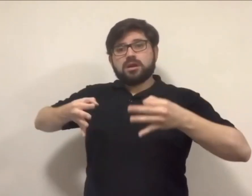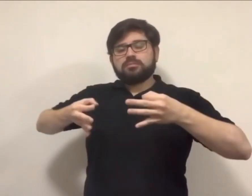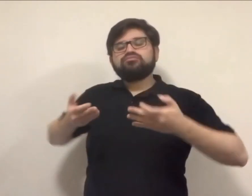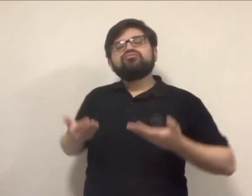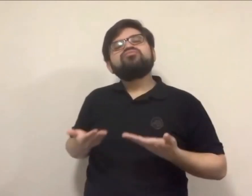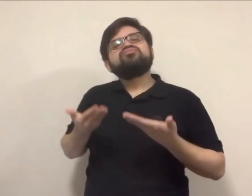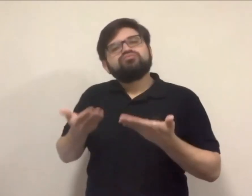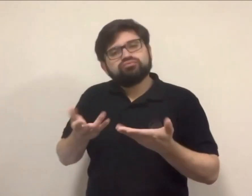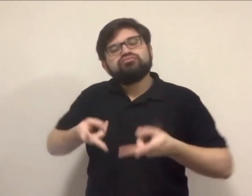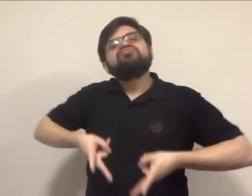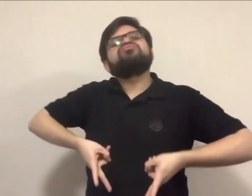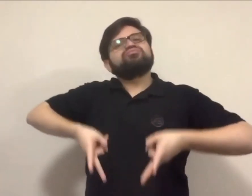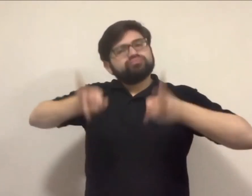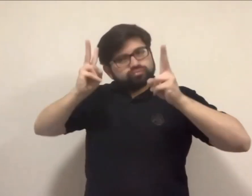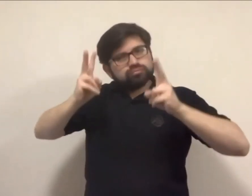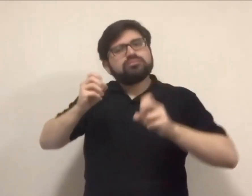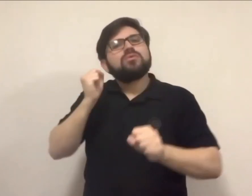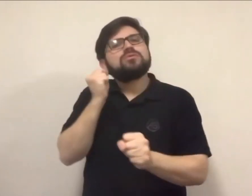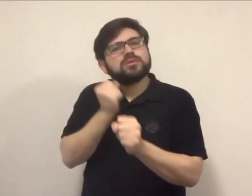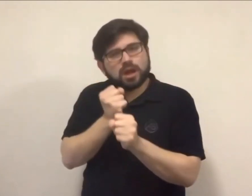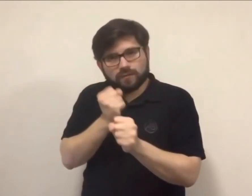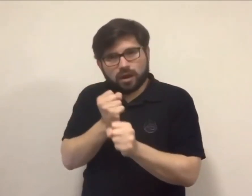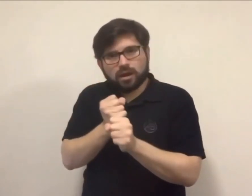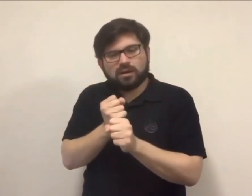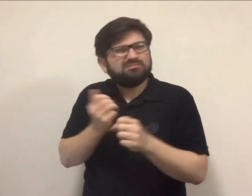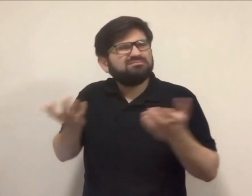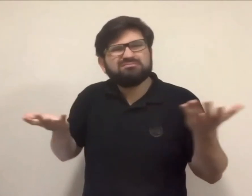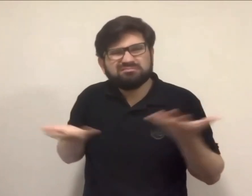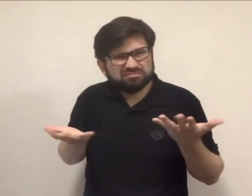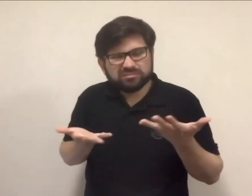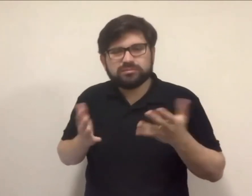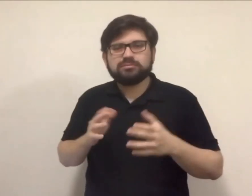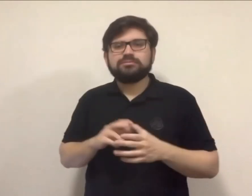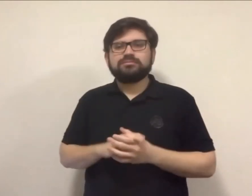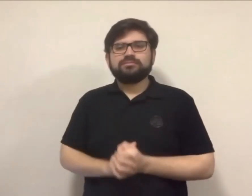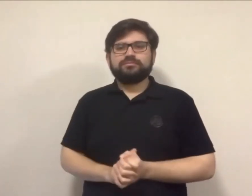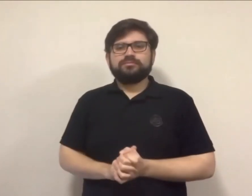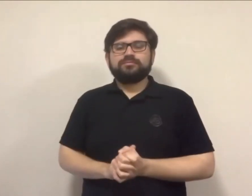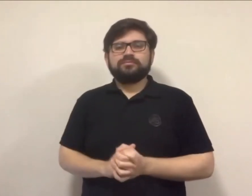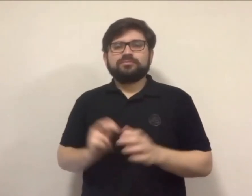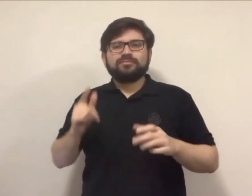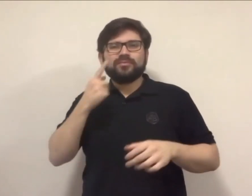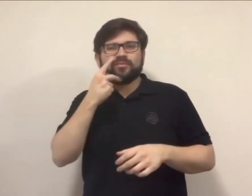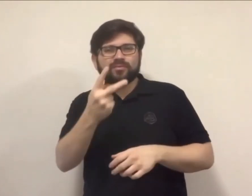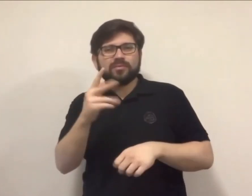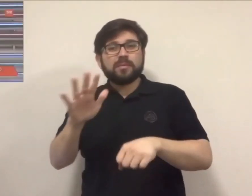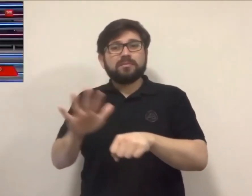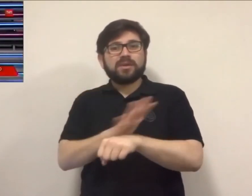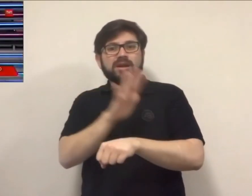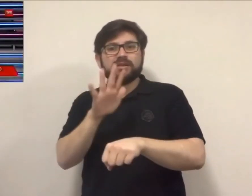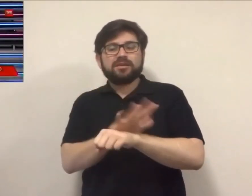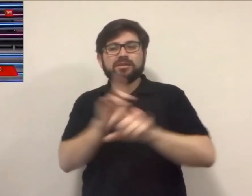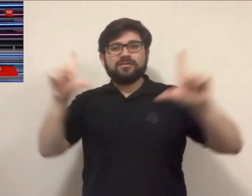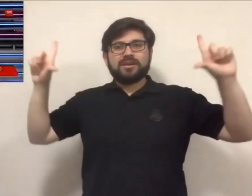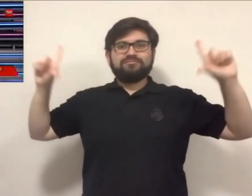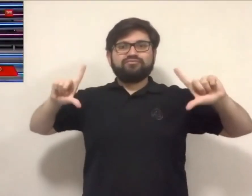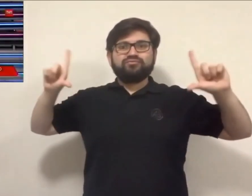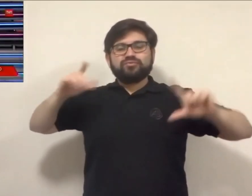autorizan que un niño trabaje, se puede hacer, pero ¿en qué